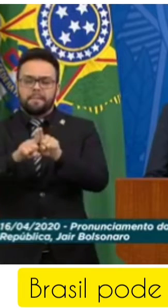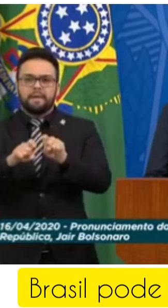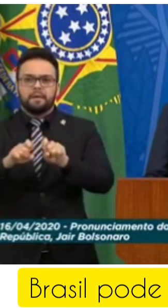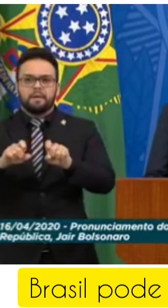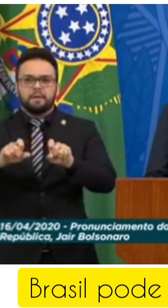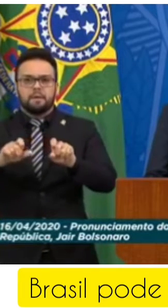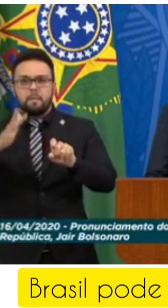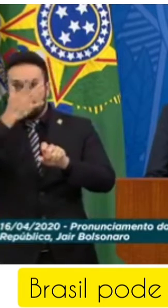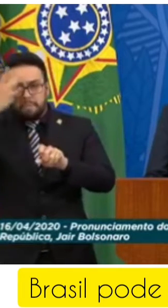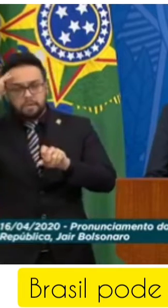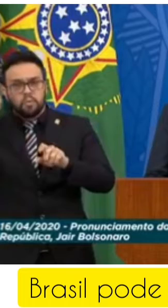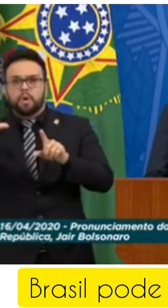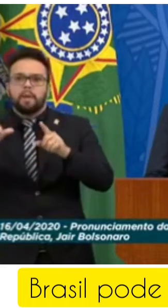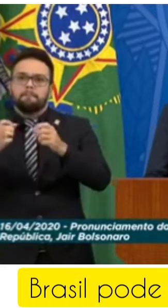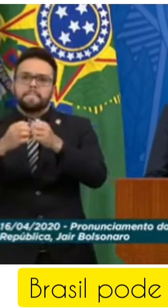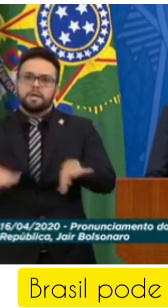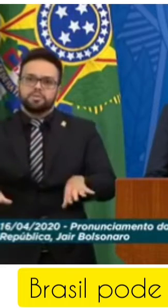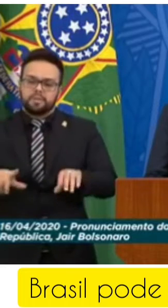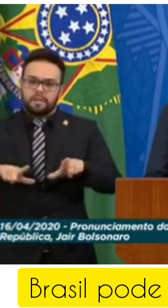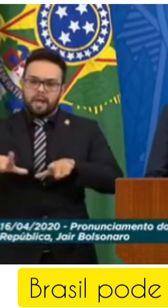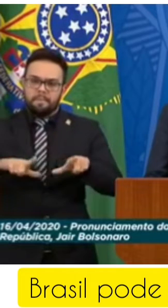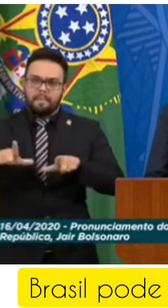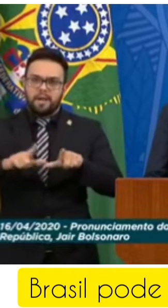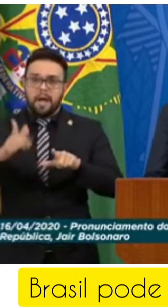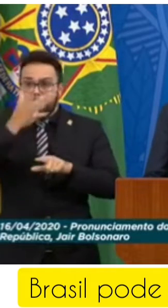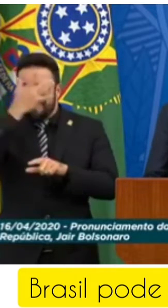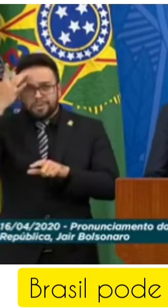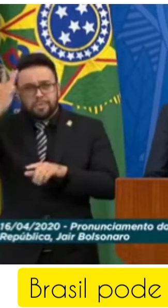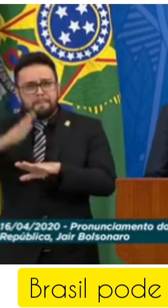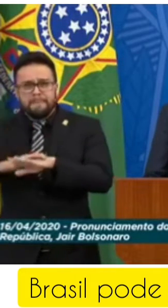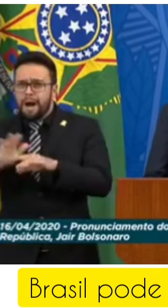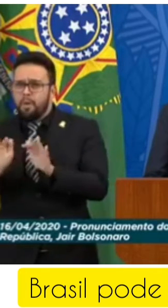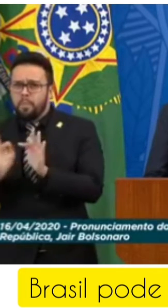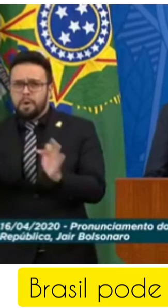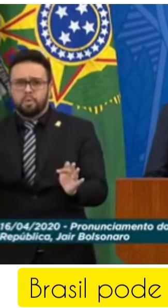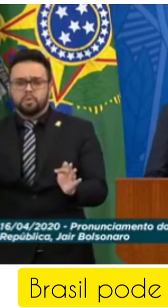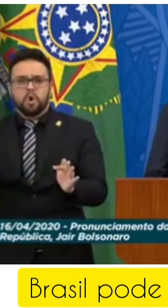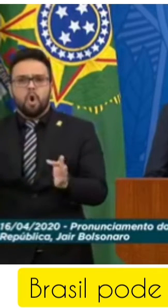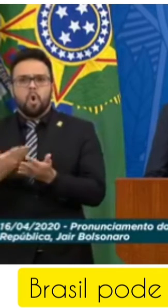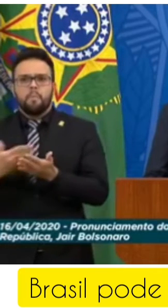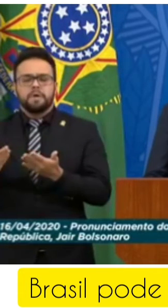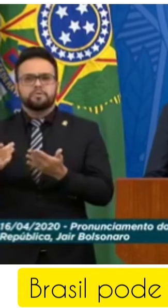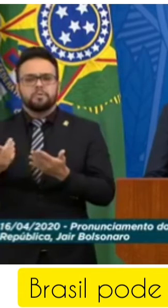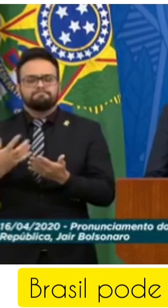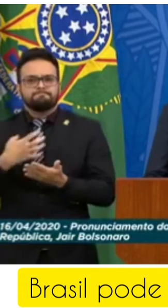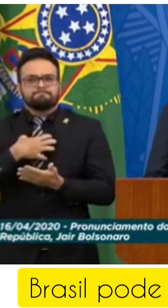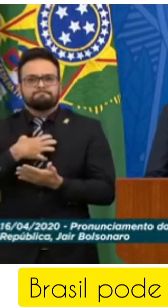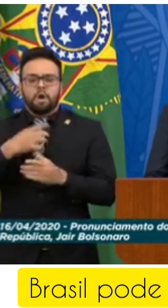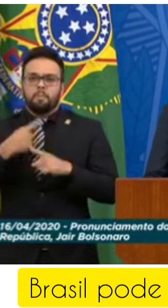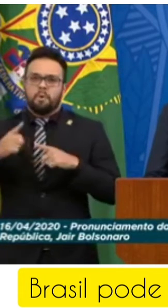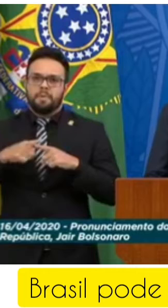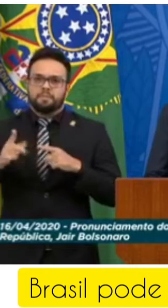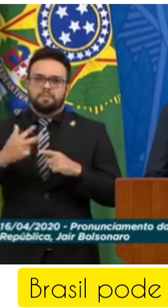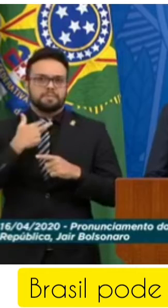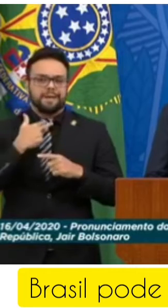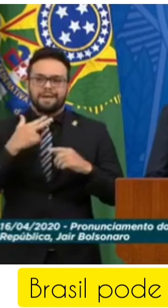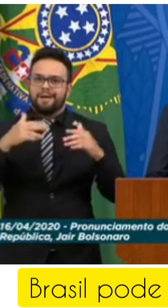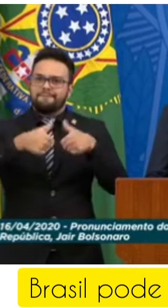As pessoas mais humildes começaram a sentir primeiro o problema. Estas não podem ficar em casa por muito